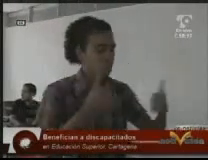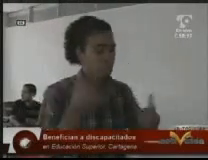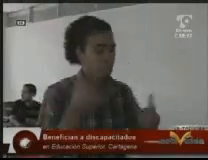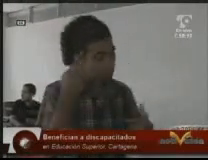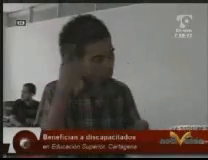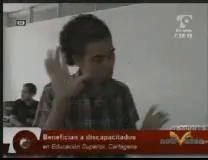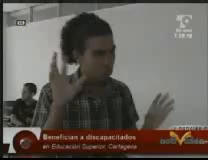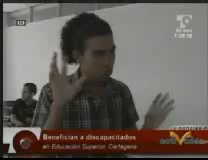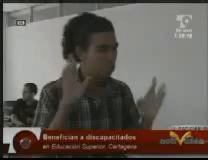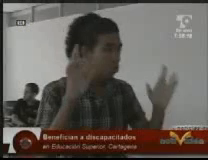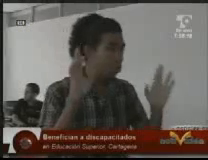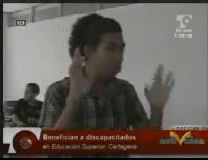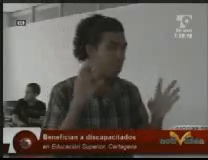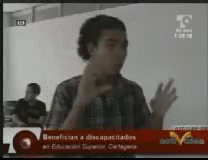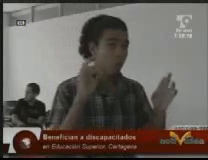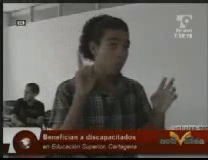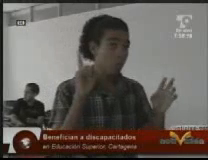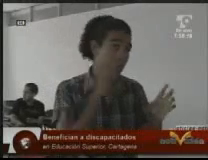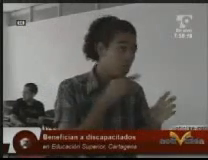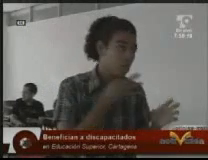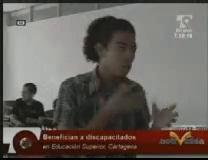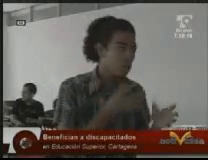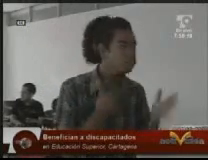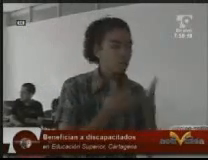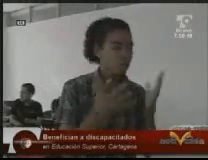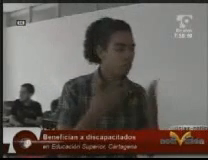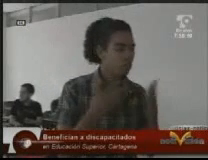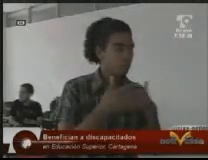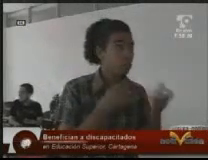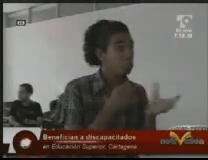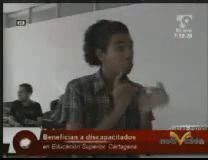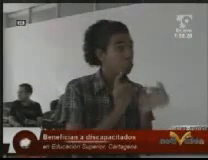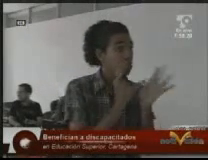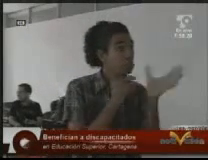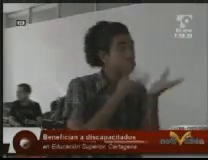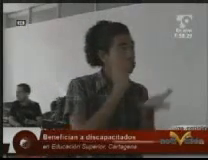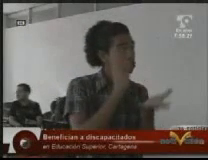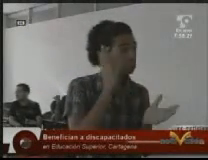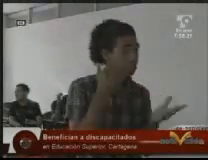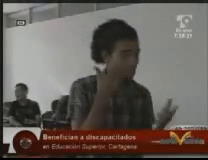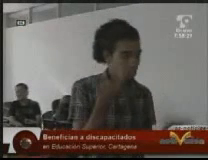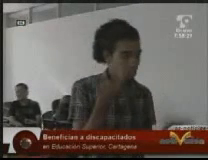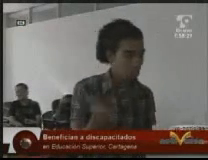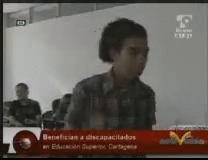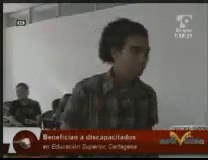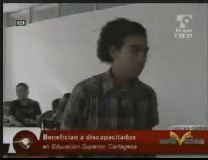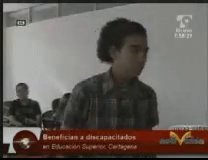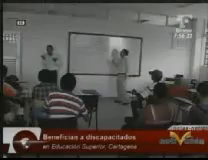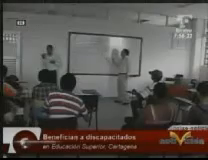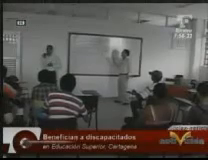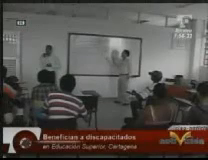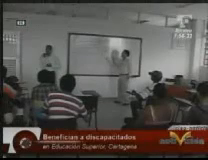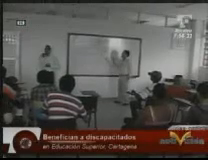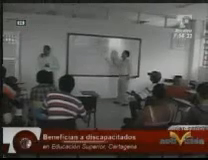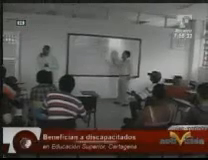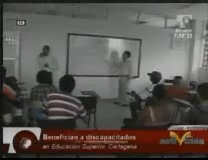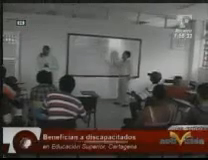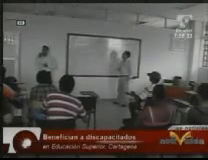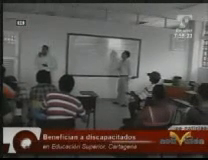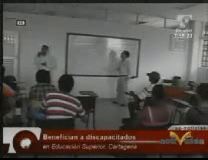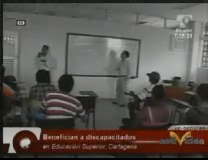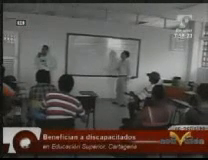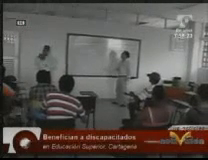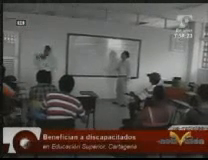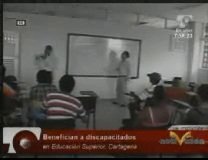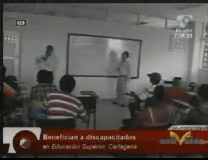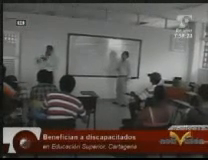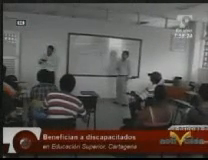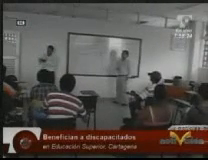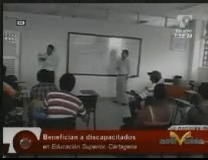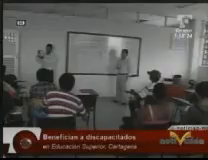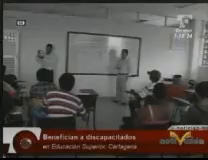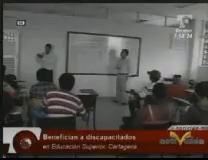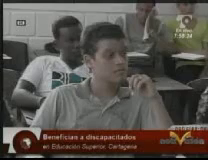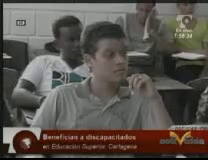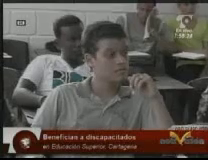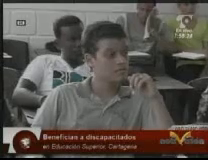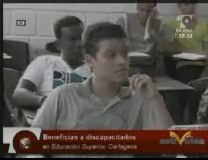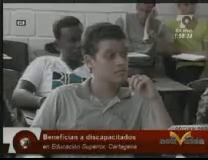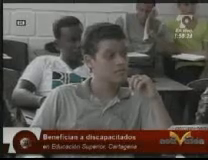hacer algo muy grande. Tengo, como quien dice, objetivos grandes por lograr. Los jóvenes discapacitados solo pagan el 25% de